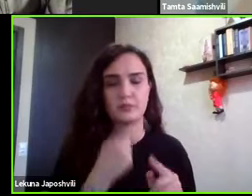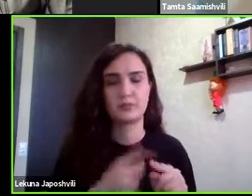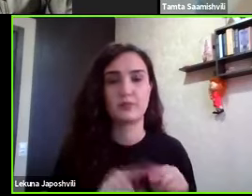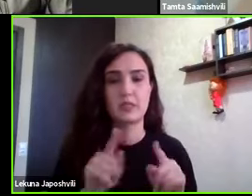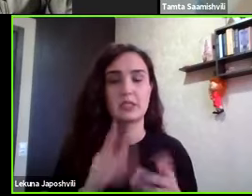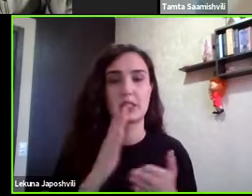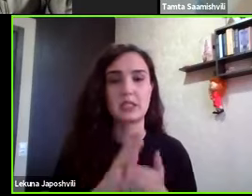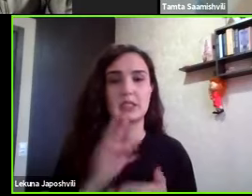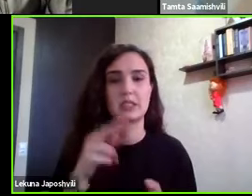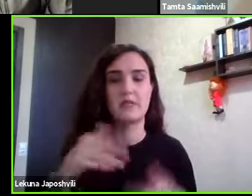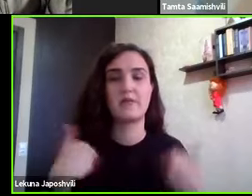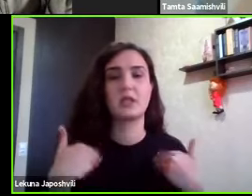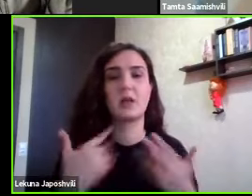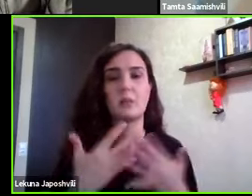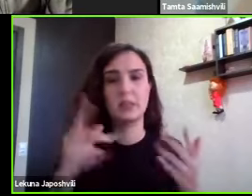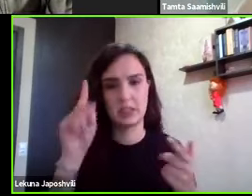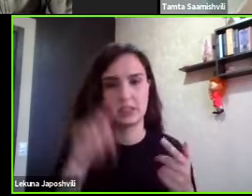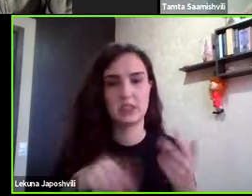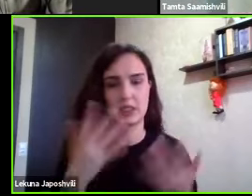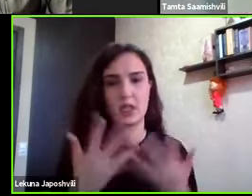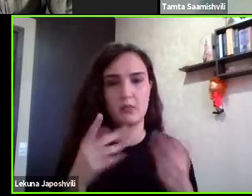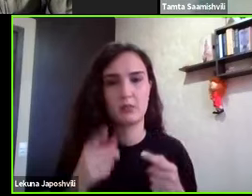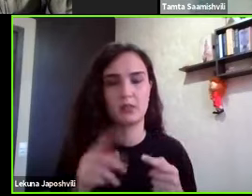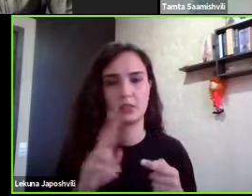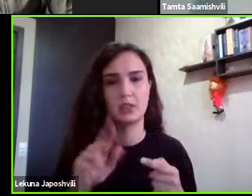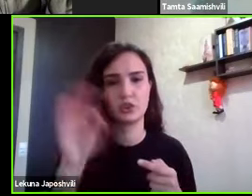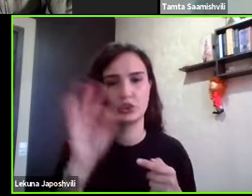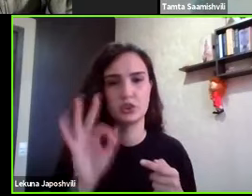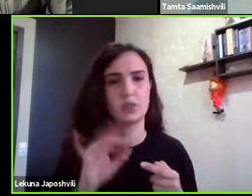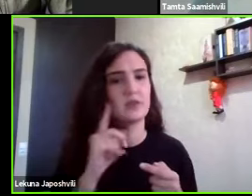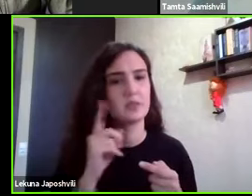არის D ვიტამინი, იცით ალბათ, და ხშირად